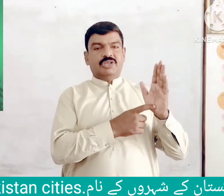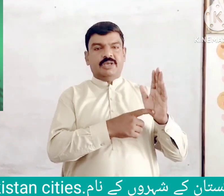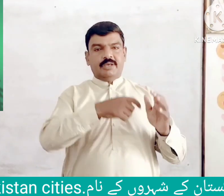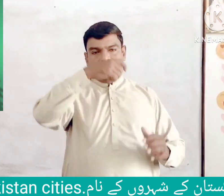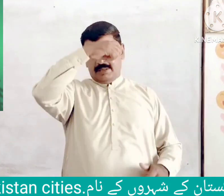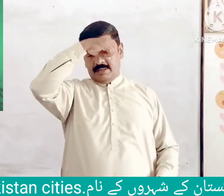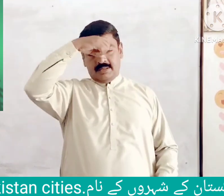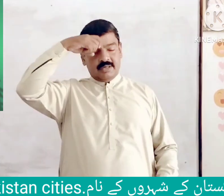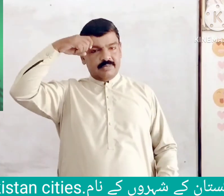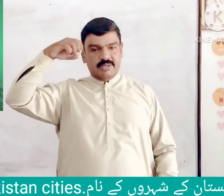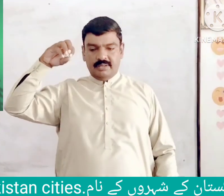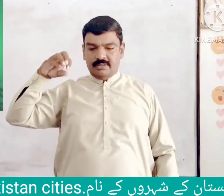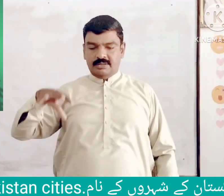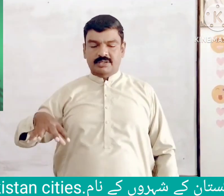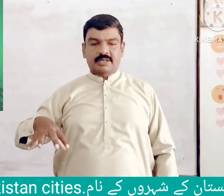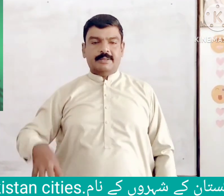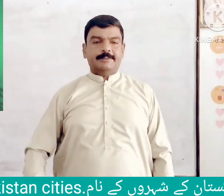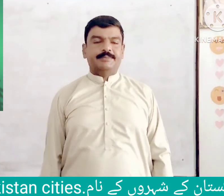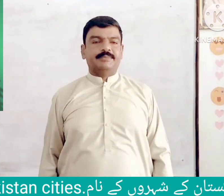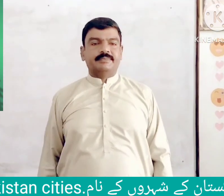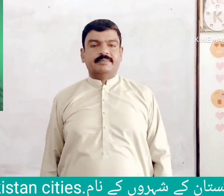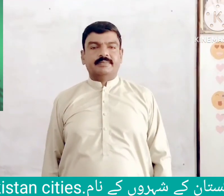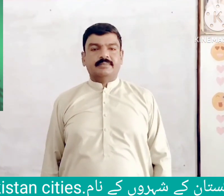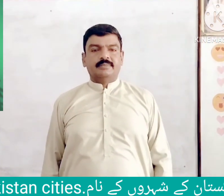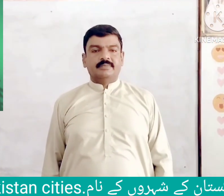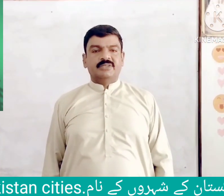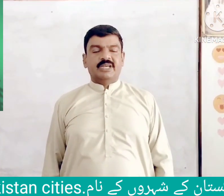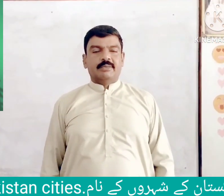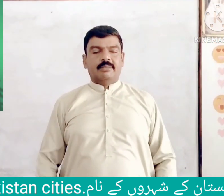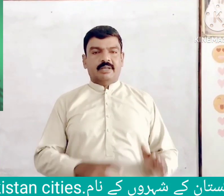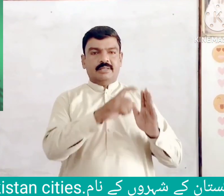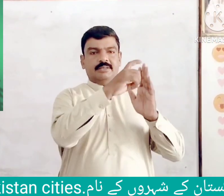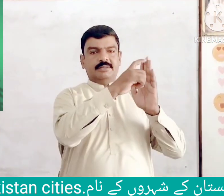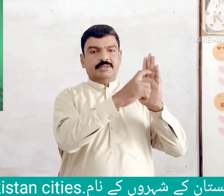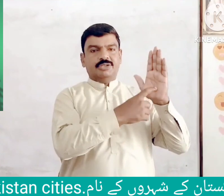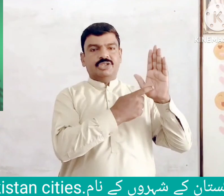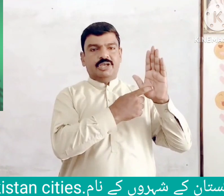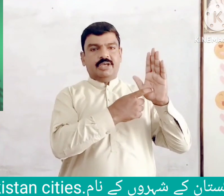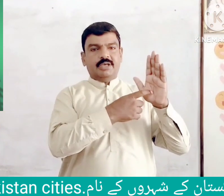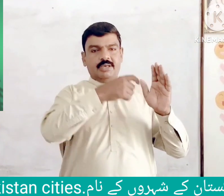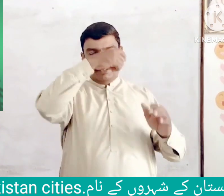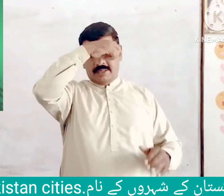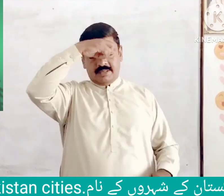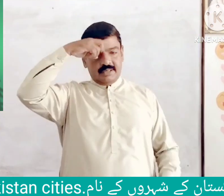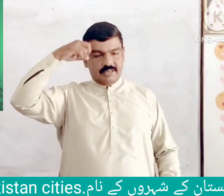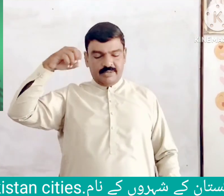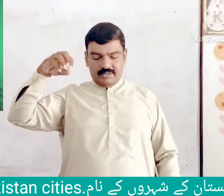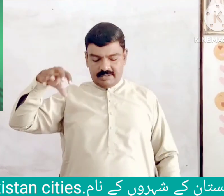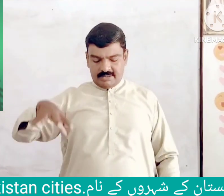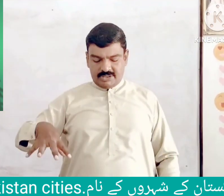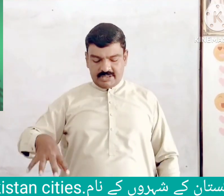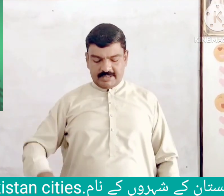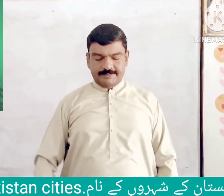J, गर्मी जगह, जैकबाबाद, J, गर्मी जगह,